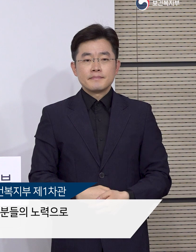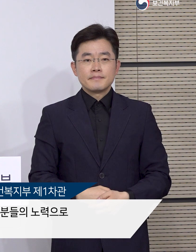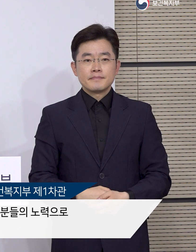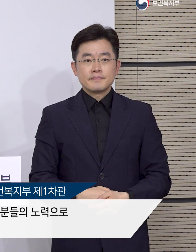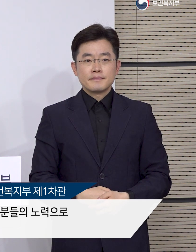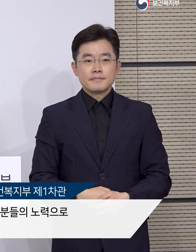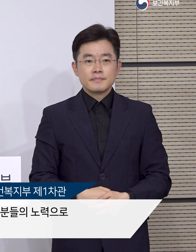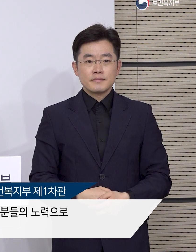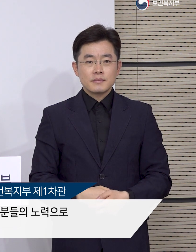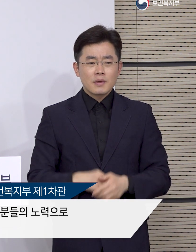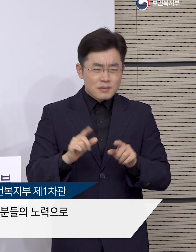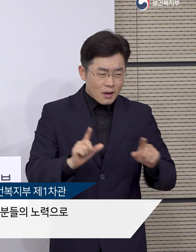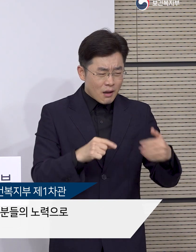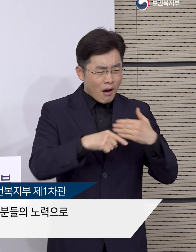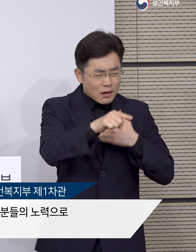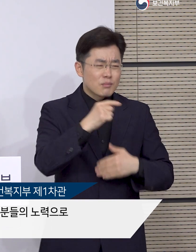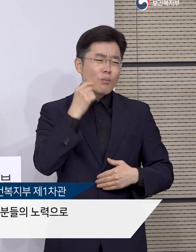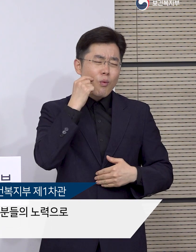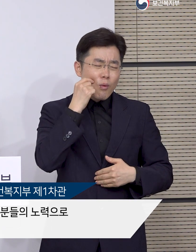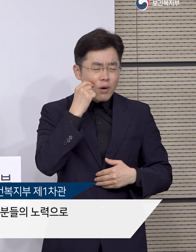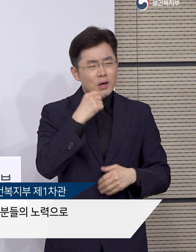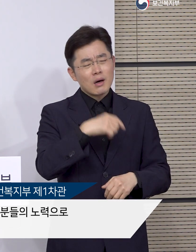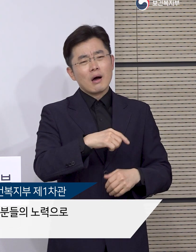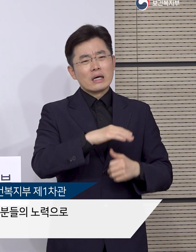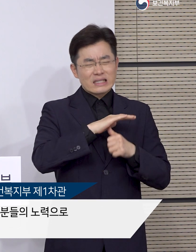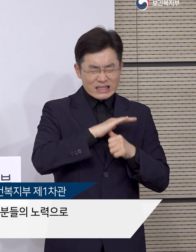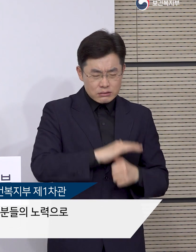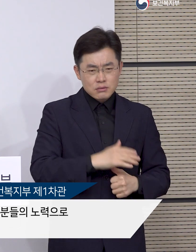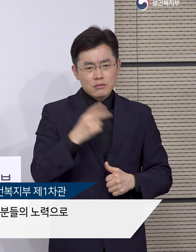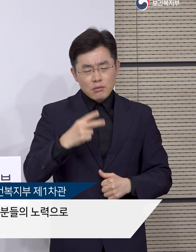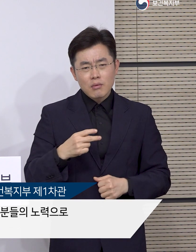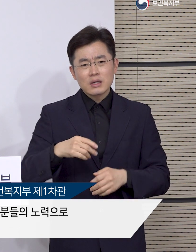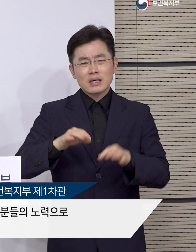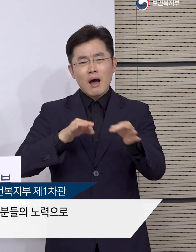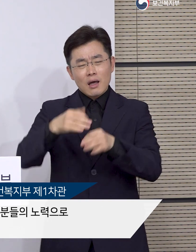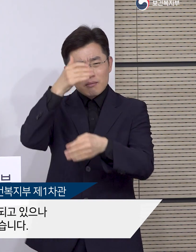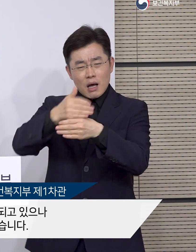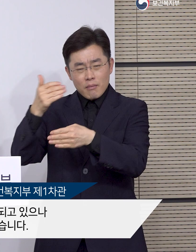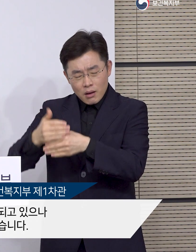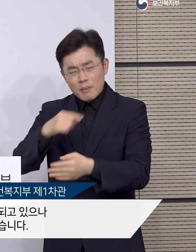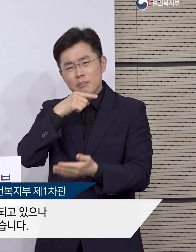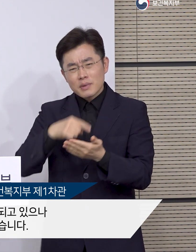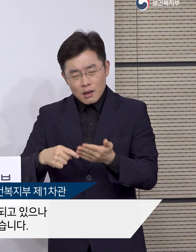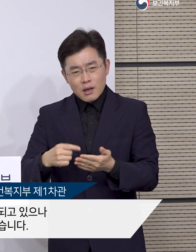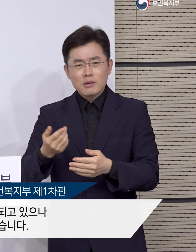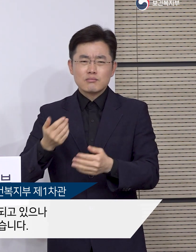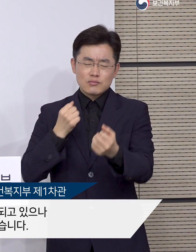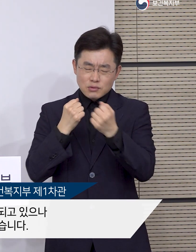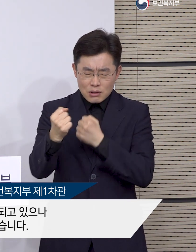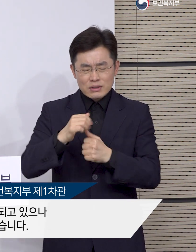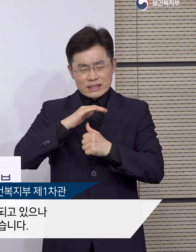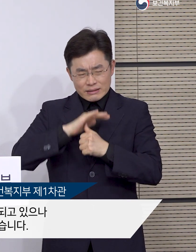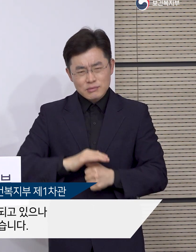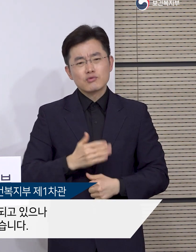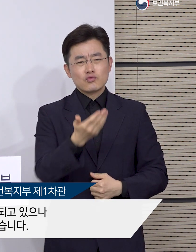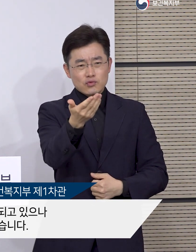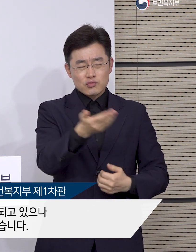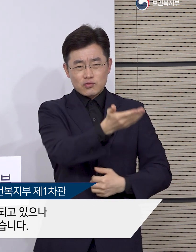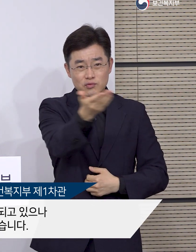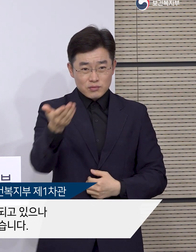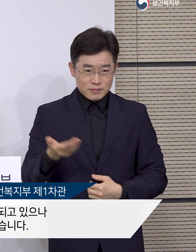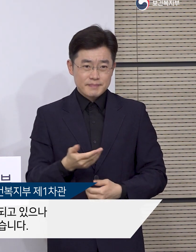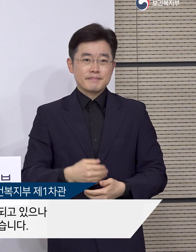일상의 불편과 생업의 피해를 감수한 국민 여러분들의 노력으로 수도권을 비롯한 전국의